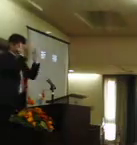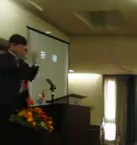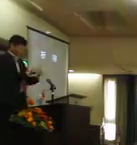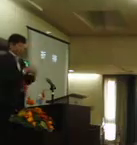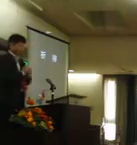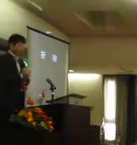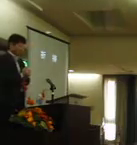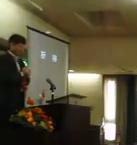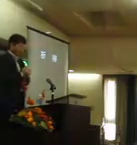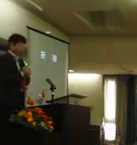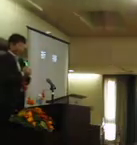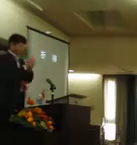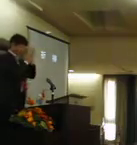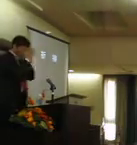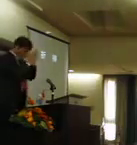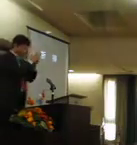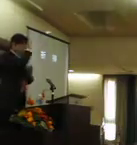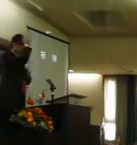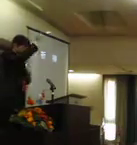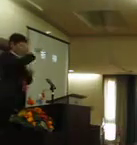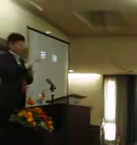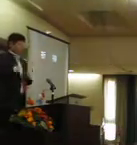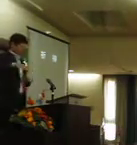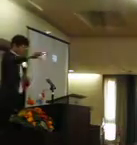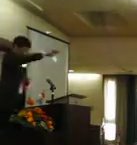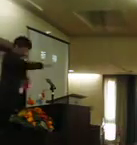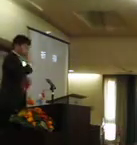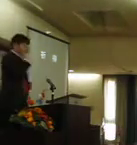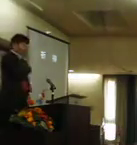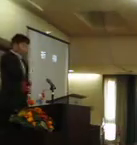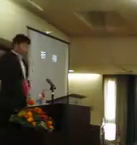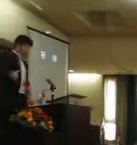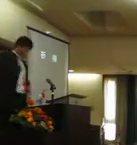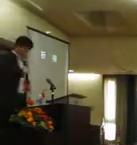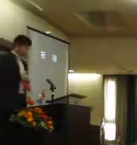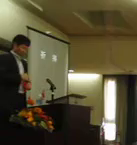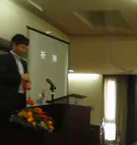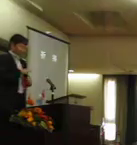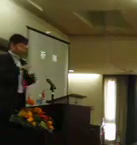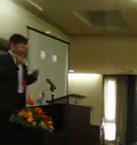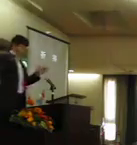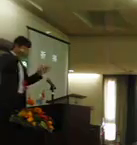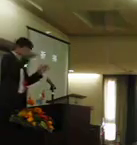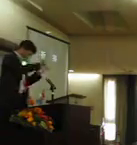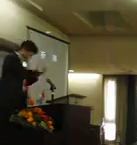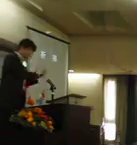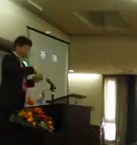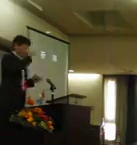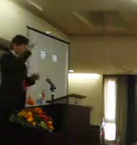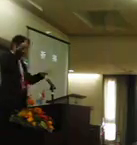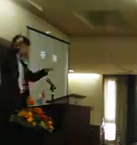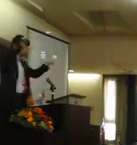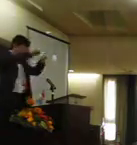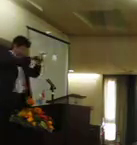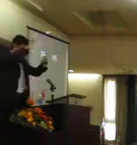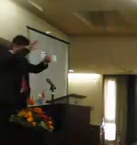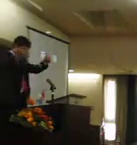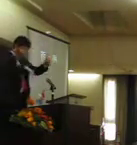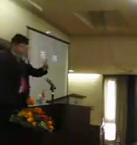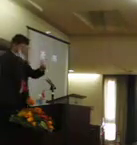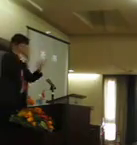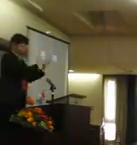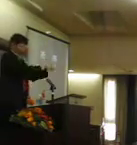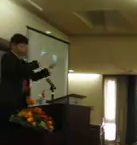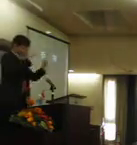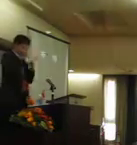見ることができました。どうか神様、私たちの生涯をずっと神様